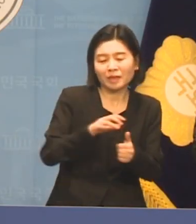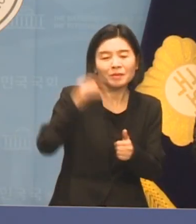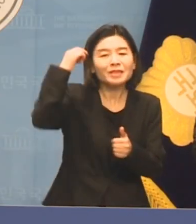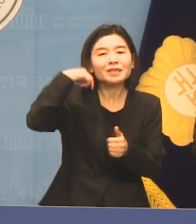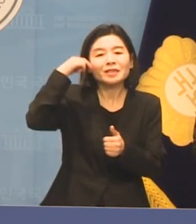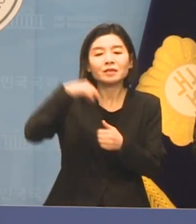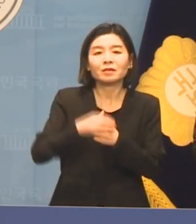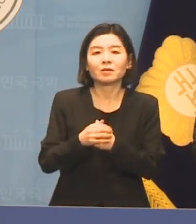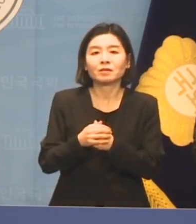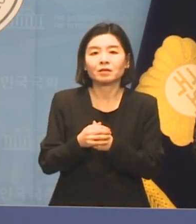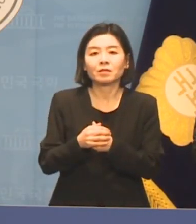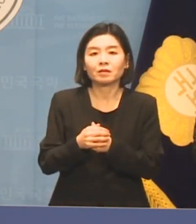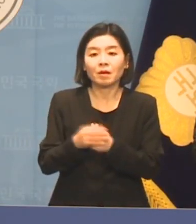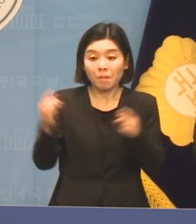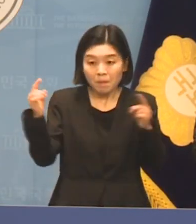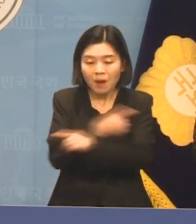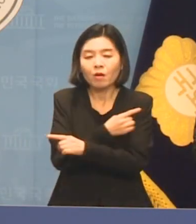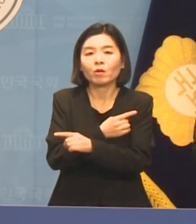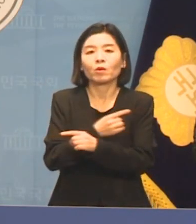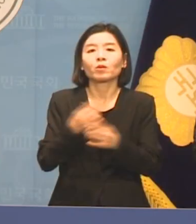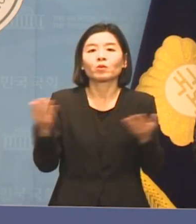지켜주는 법으로 거듭나야 합니다.